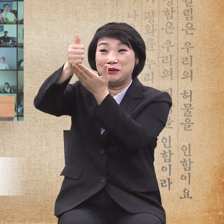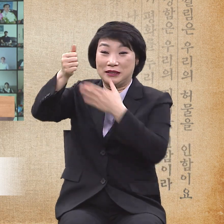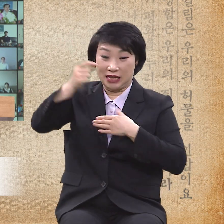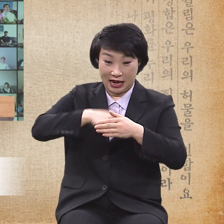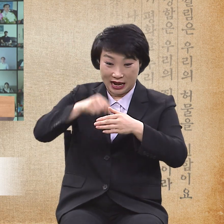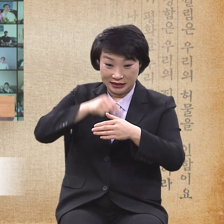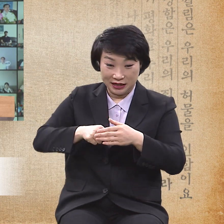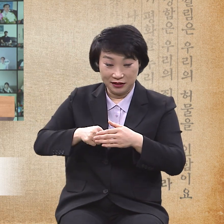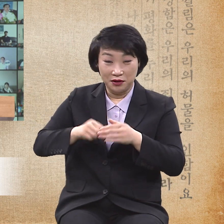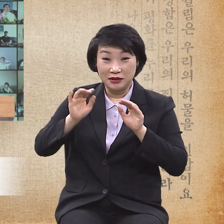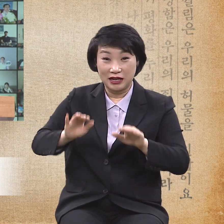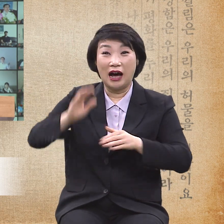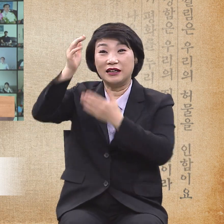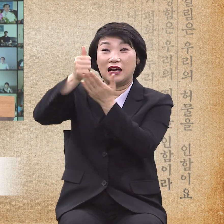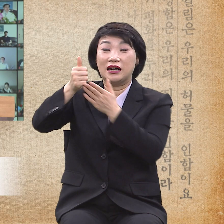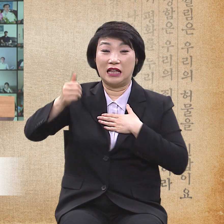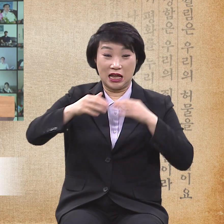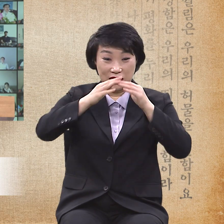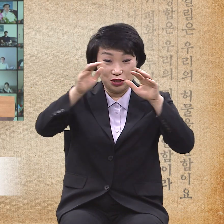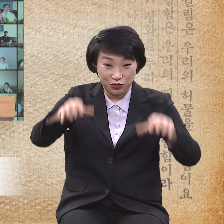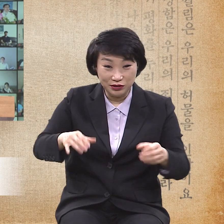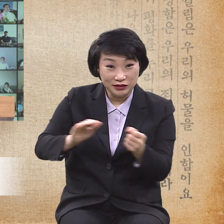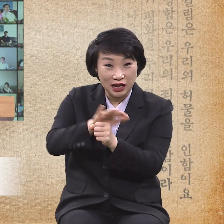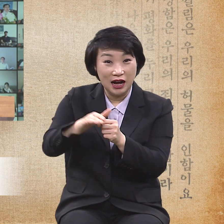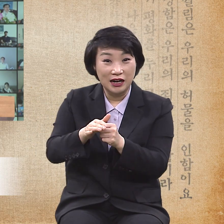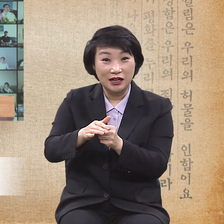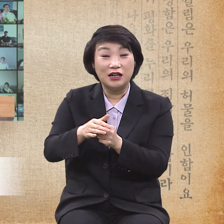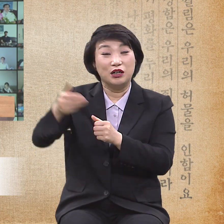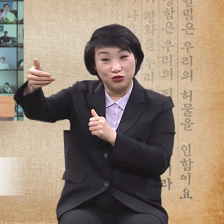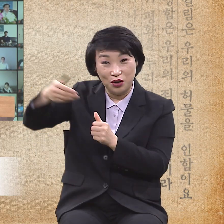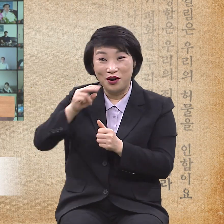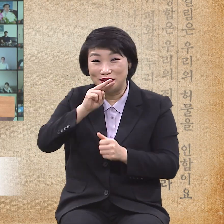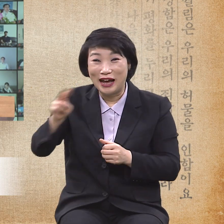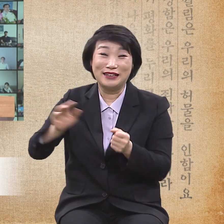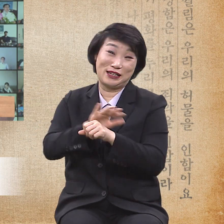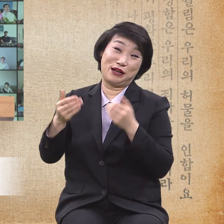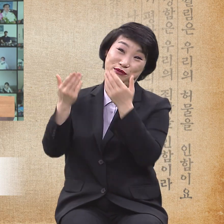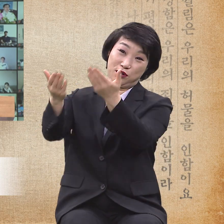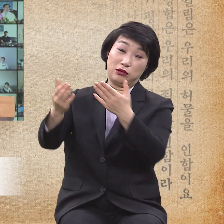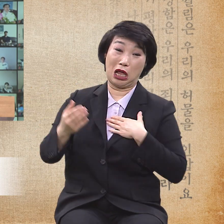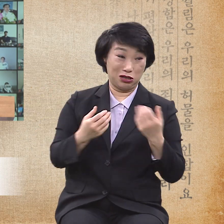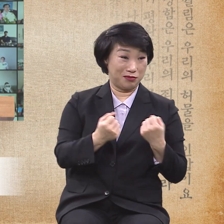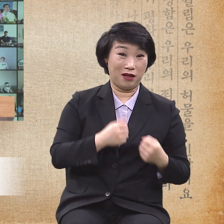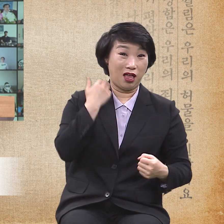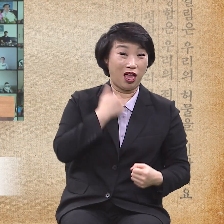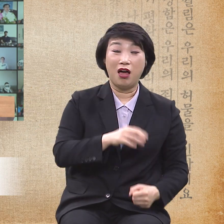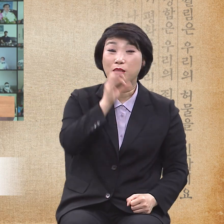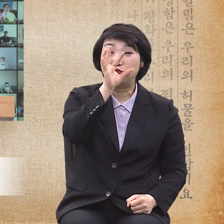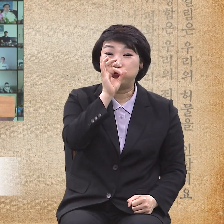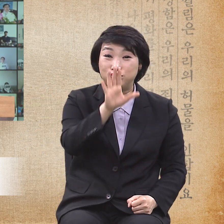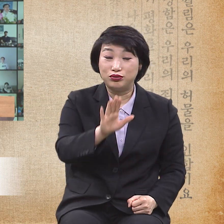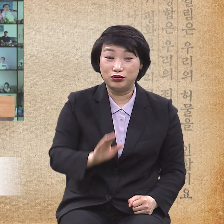안에서 하나님과 이웃을 사랑할 수 있던 사랑을 줘야지 내 힘으로 못한다 이 말이요.